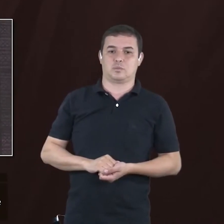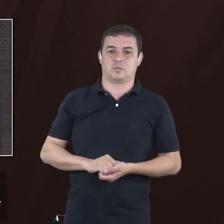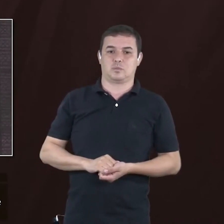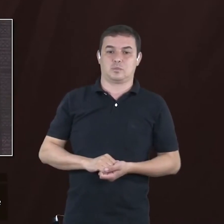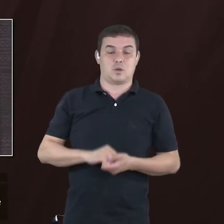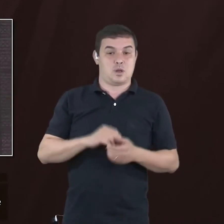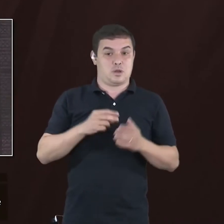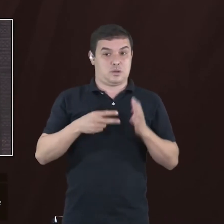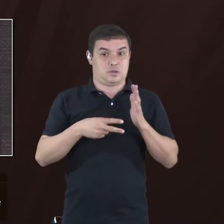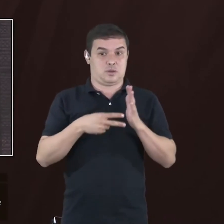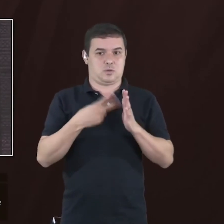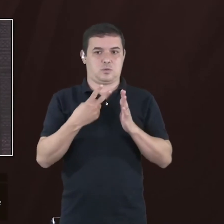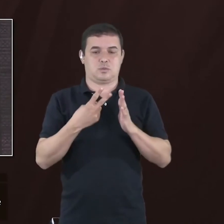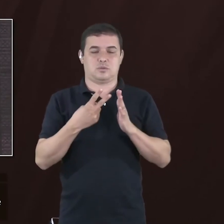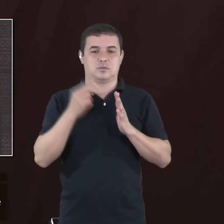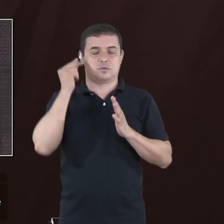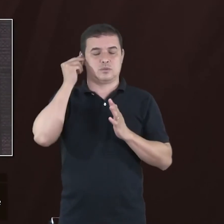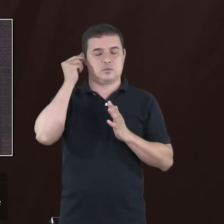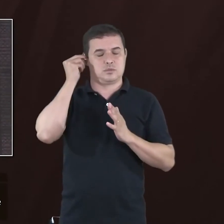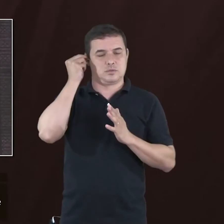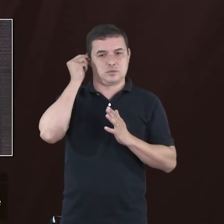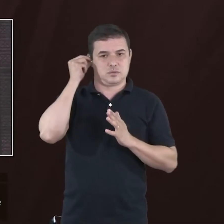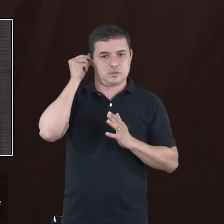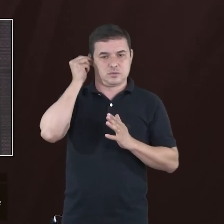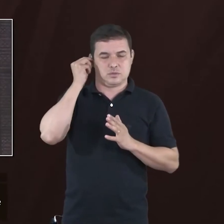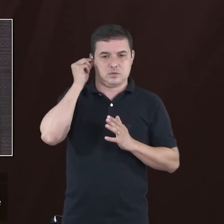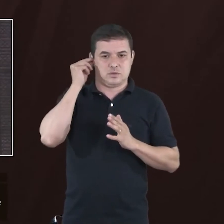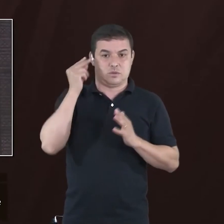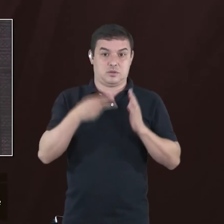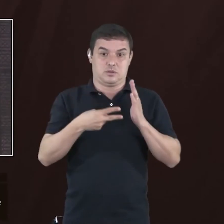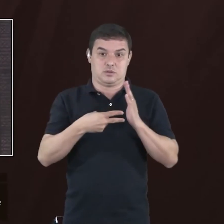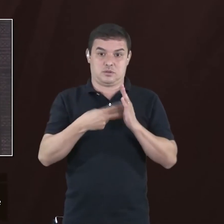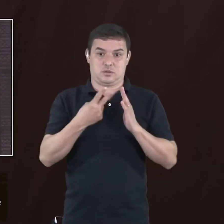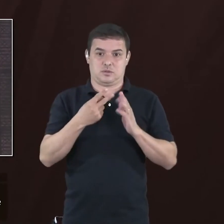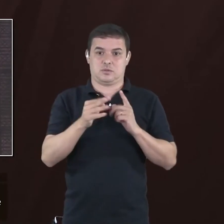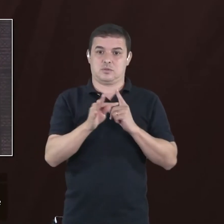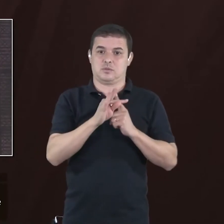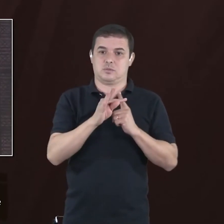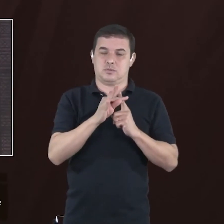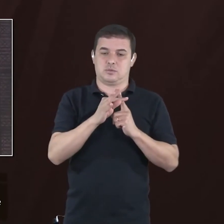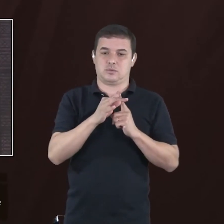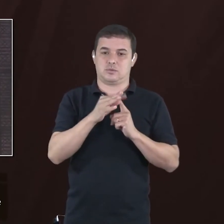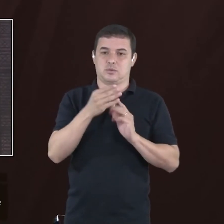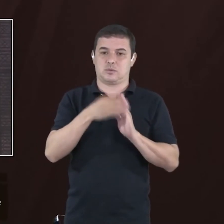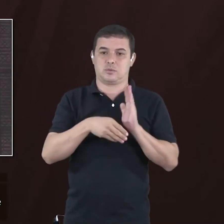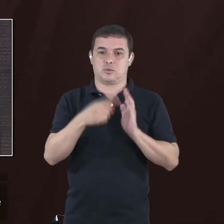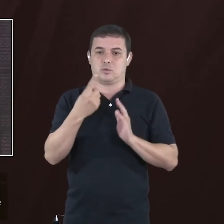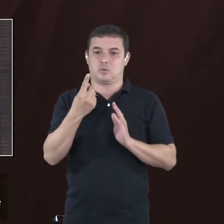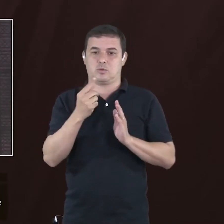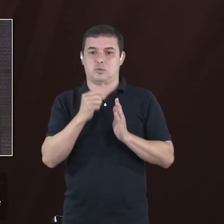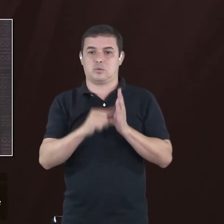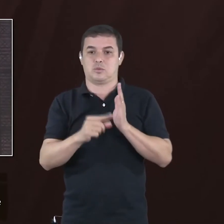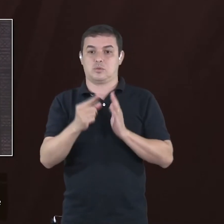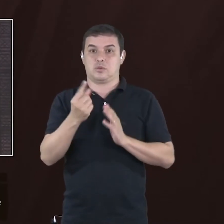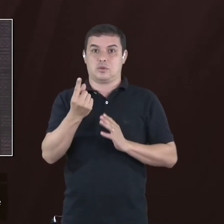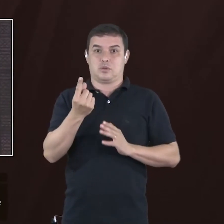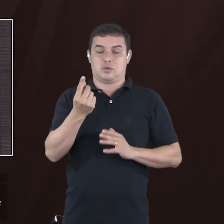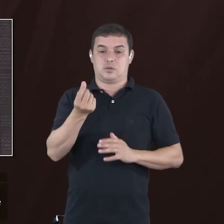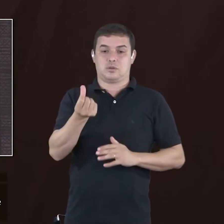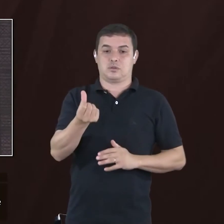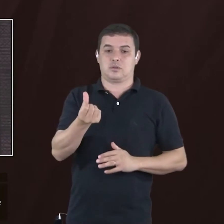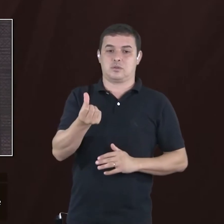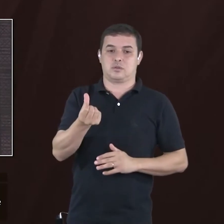Você acha que não pronunciou muitas vezes esse nome, né? Onesíforo. Quem é Onesíforo? Conceda misericórdia à